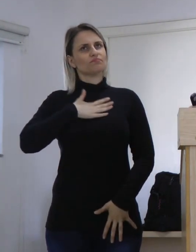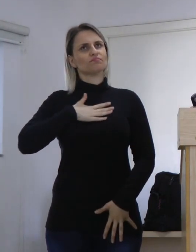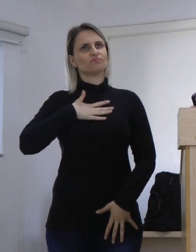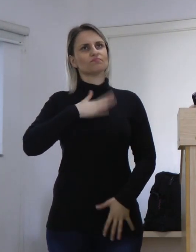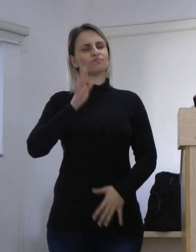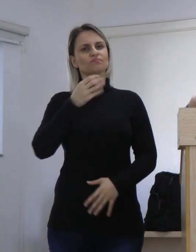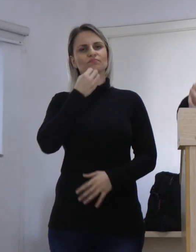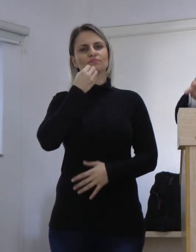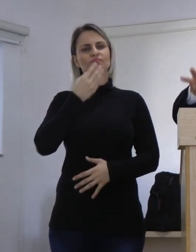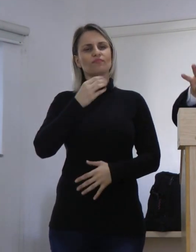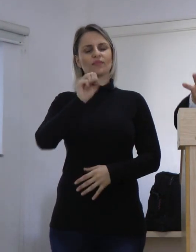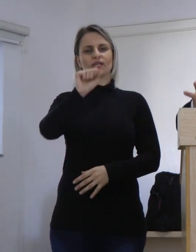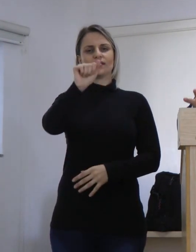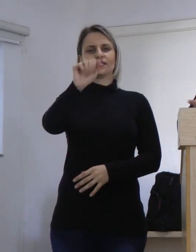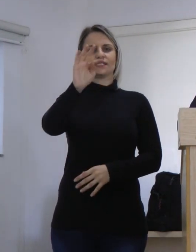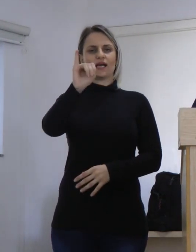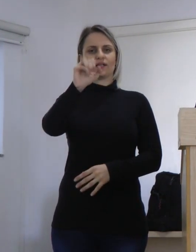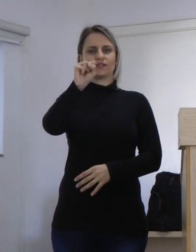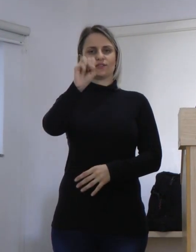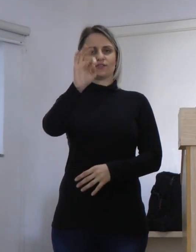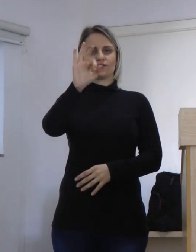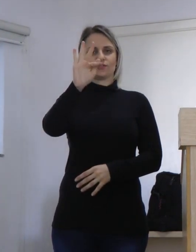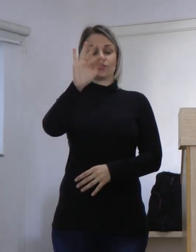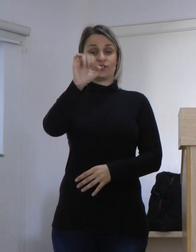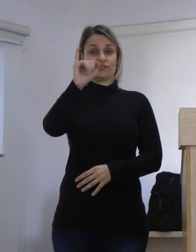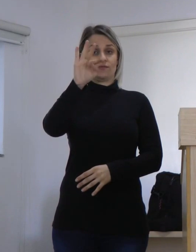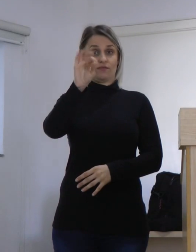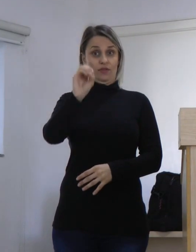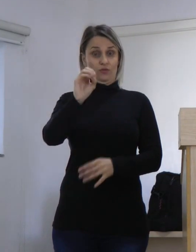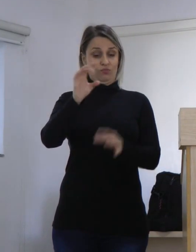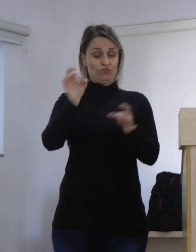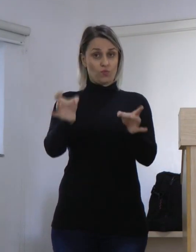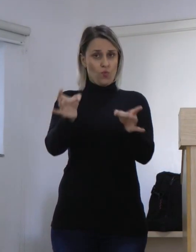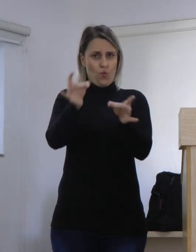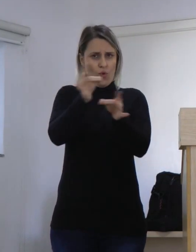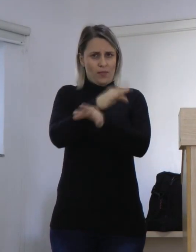completamente satisfeito, a gente se acomodava.